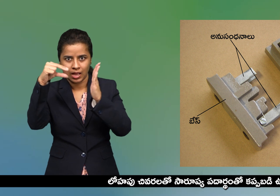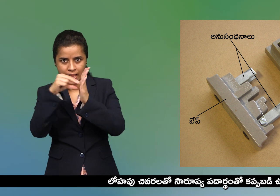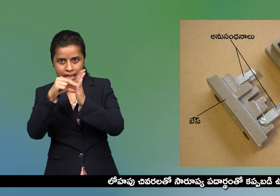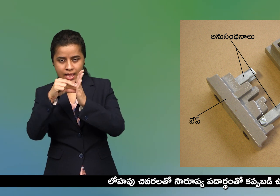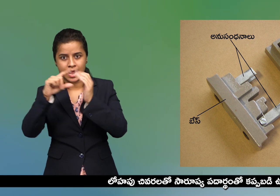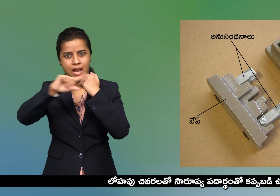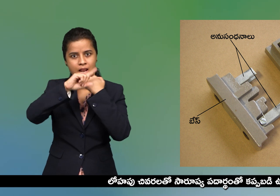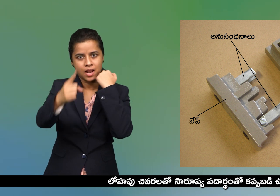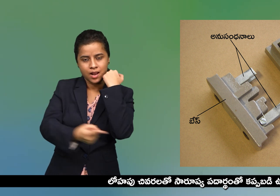ఉంటుంది.